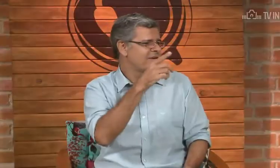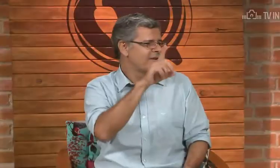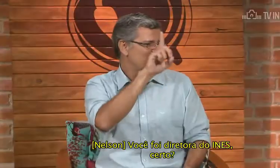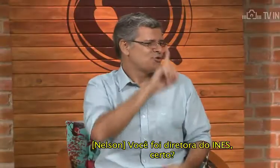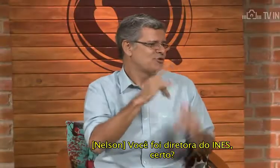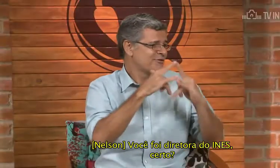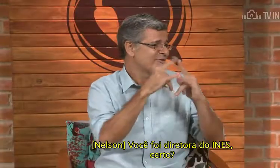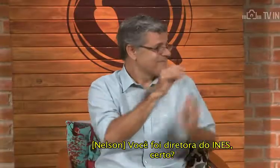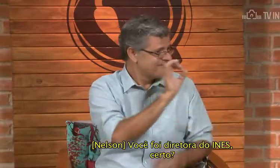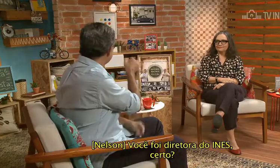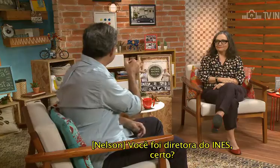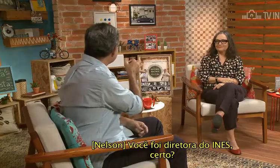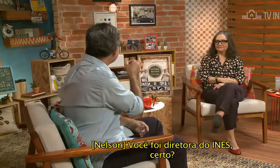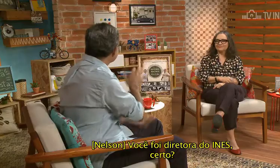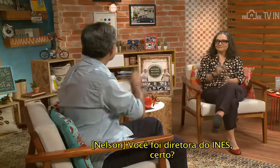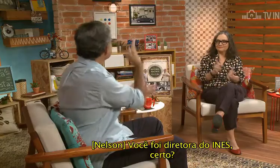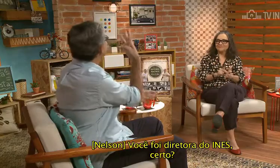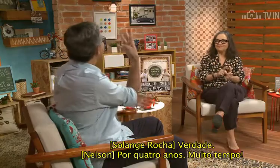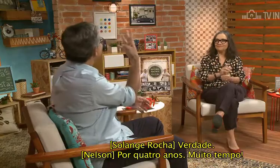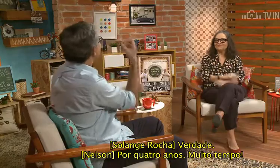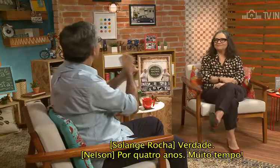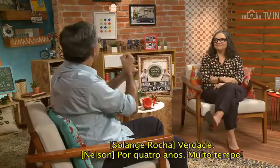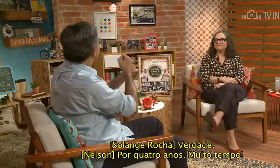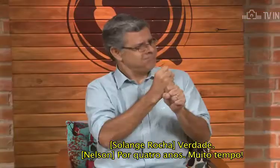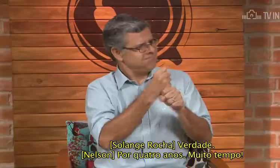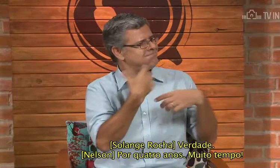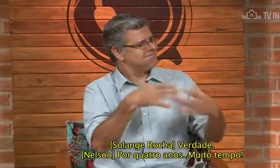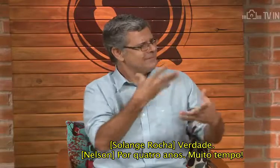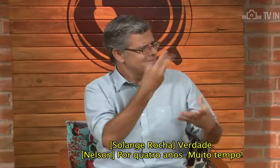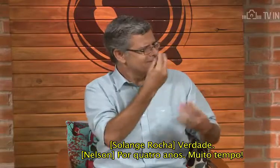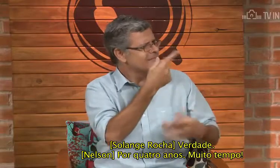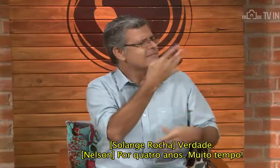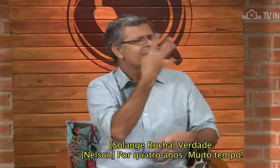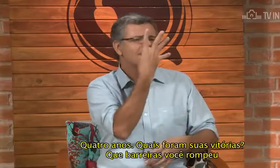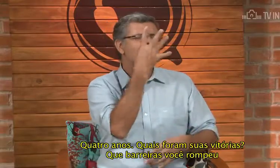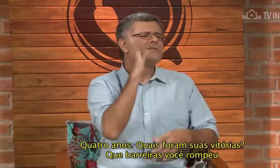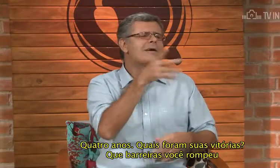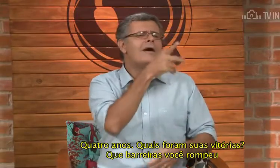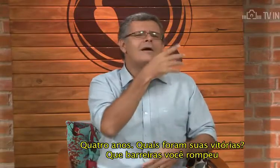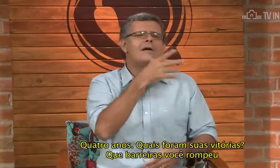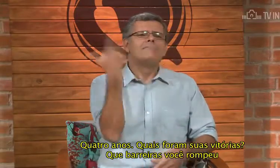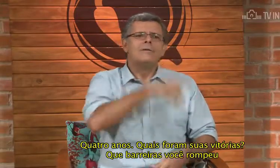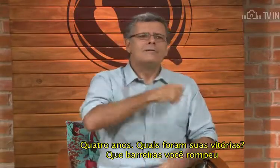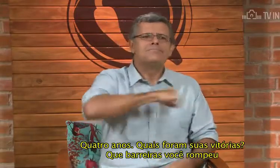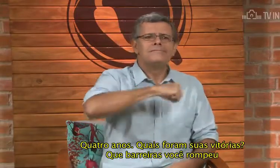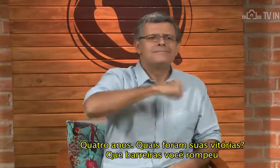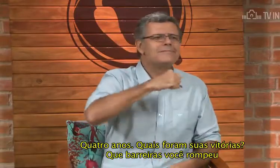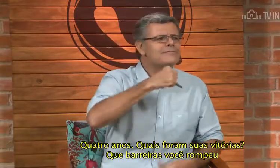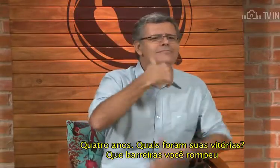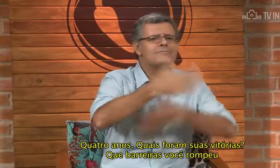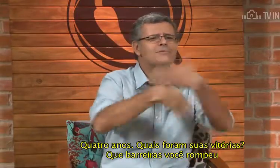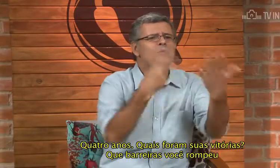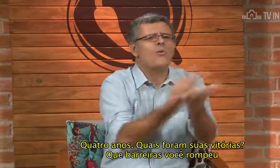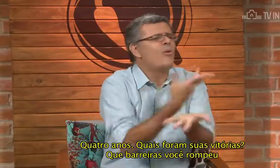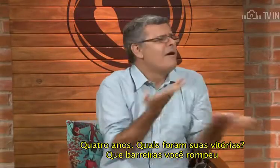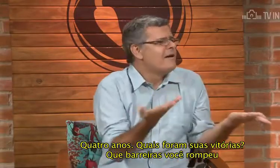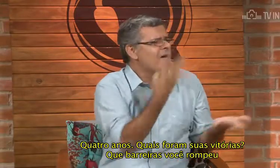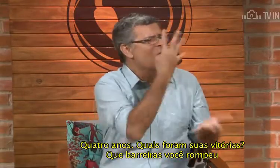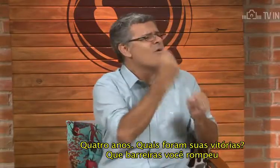Você foi diretora do INE, certo? Verdade. Por quatro anos. Muito tempo. Quatro anos. Quais foram suas vitórias? Que barreiras você